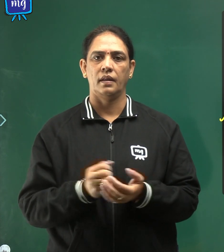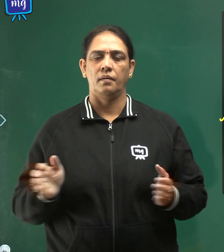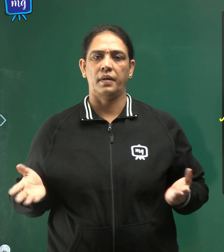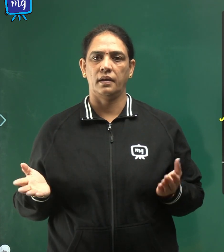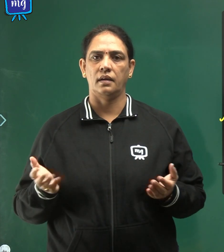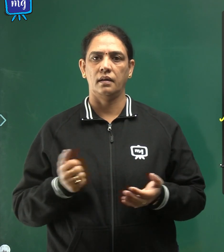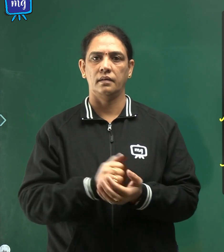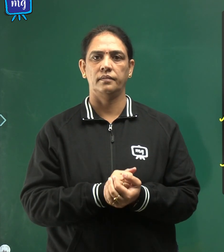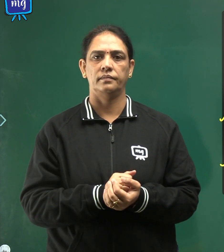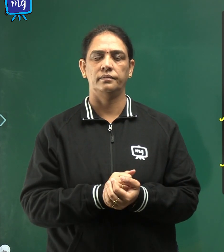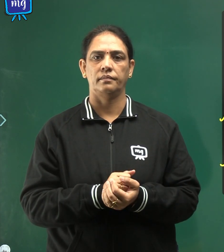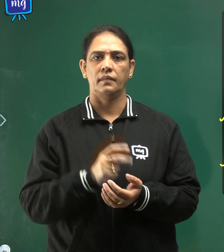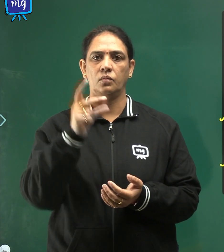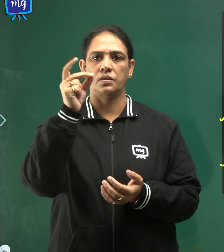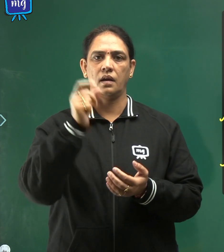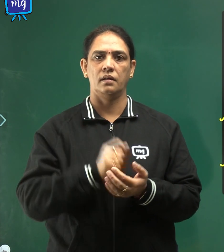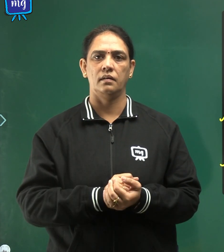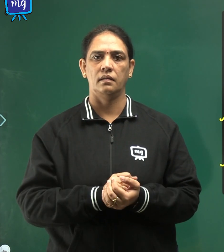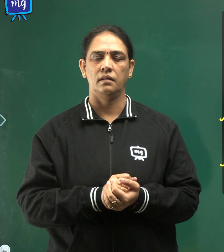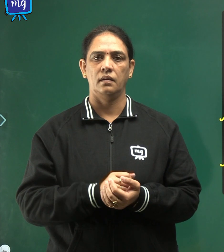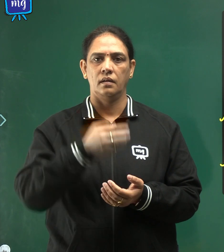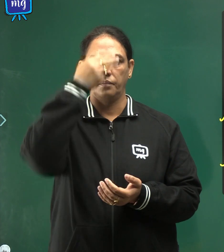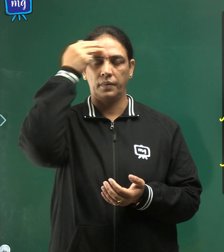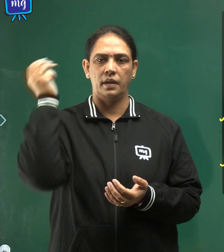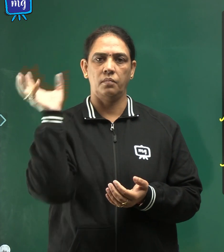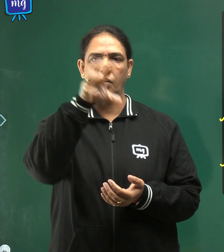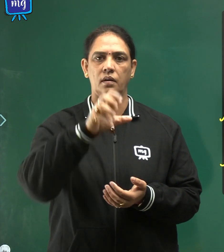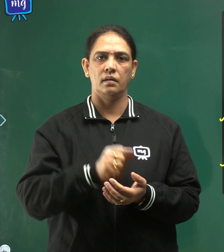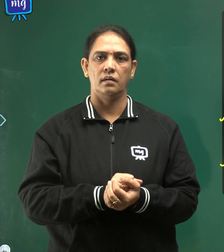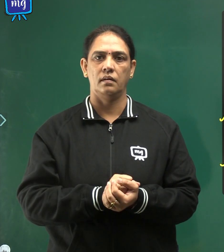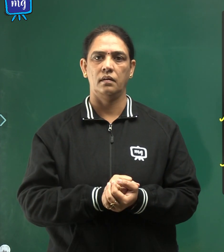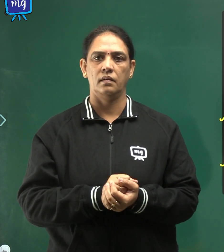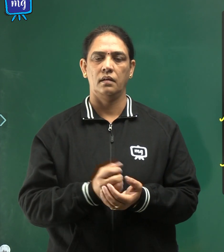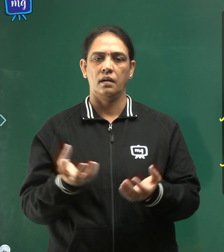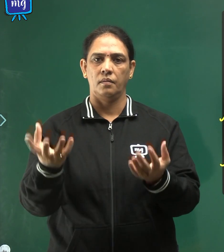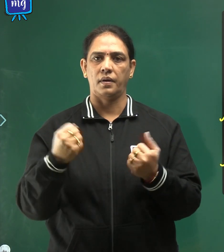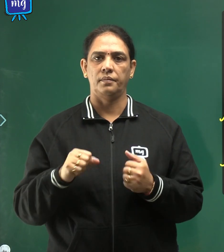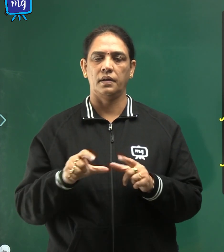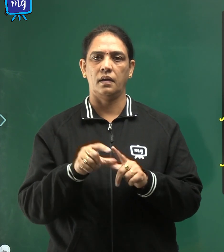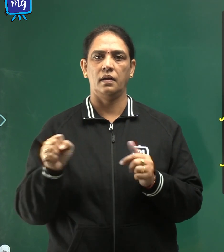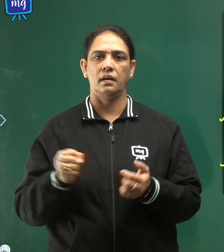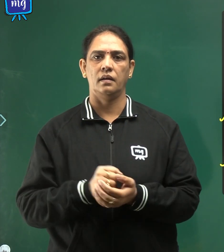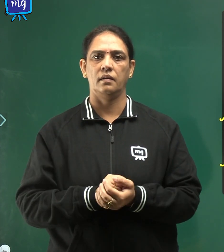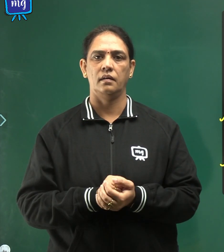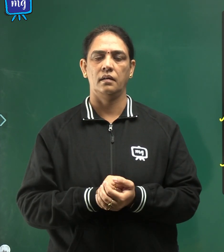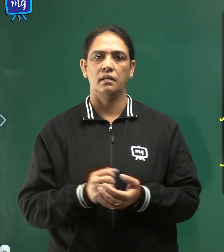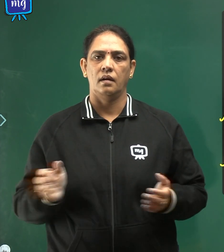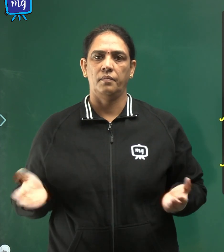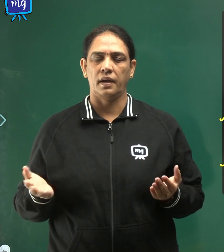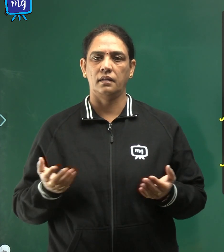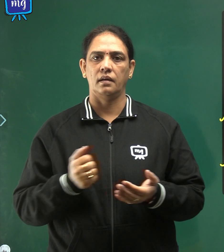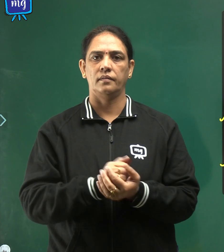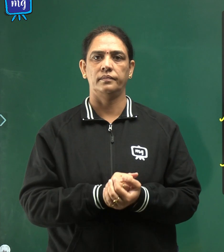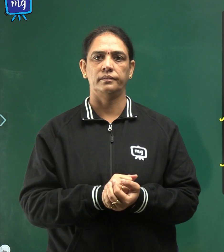प्रायिकता। दूसरा, पीली गेंद प्राप्त करने की प्रायिकता।